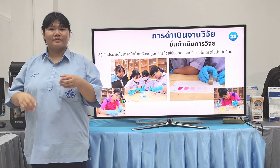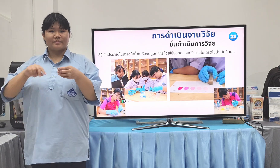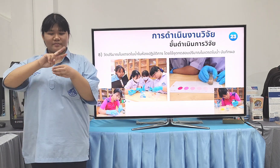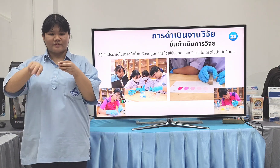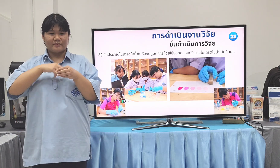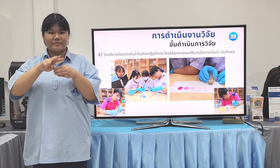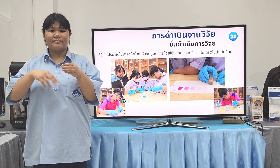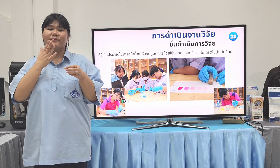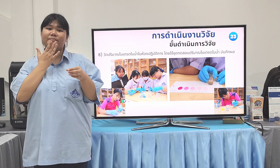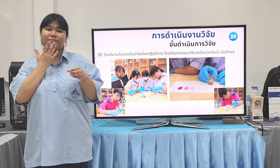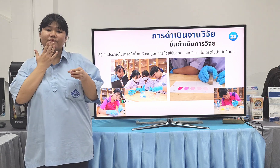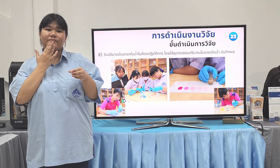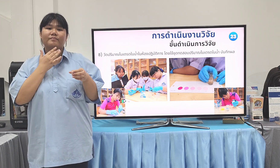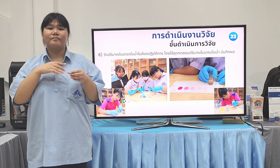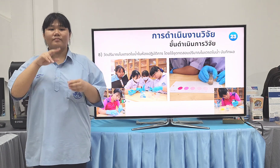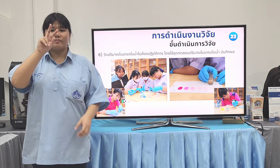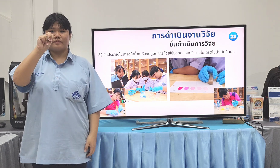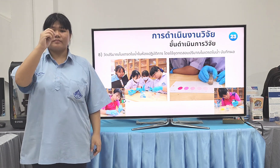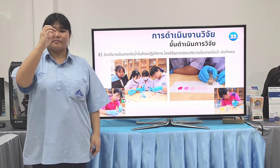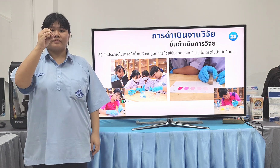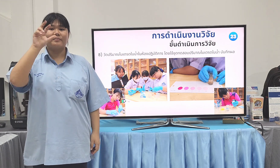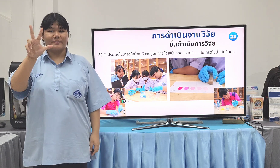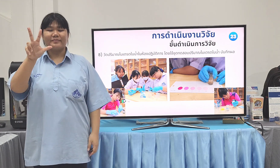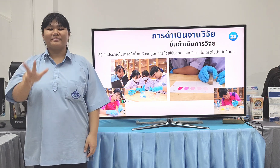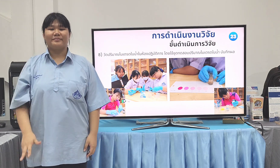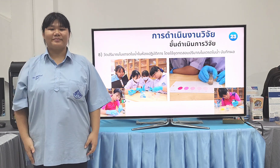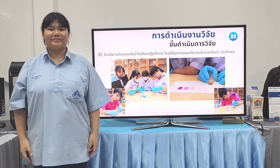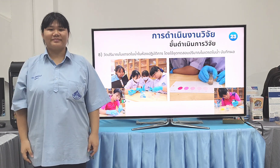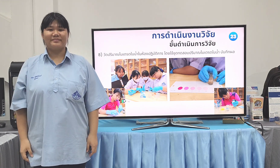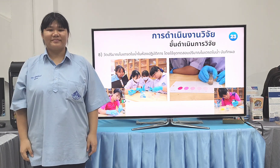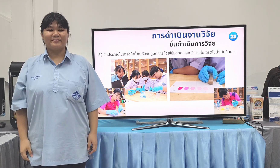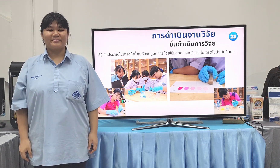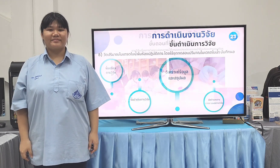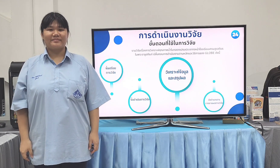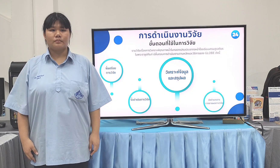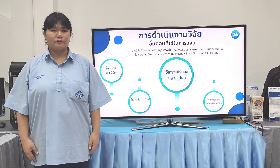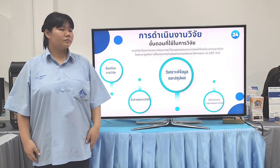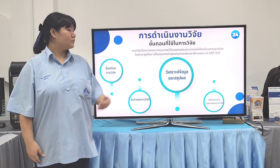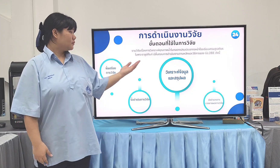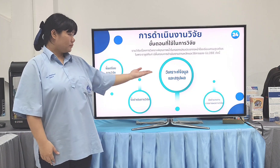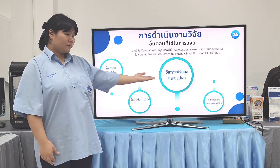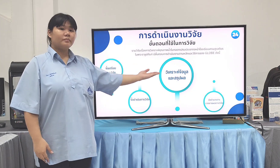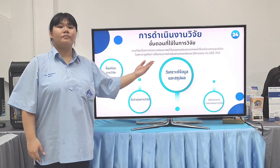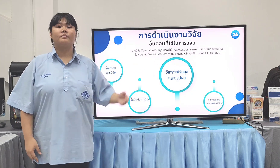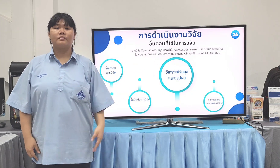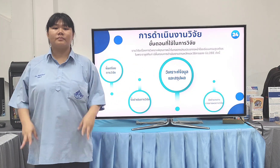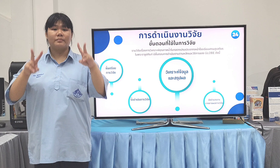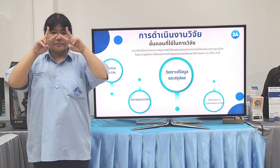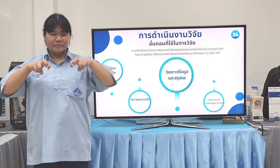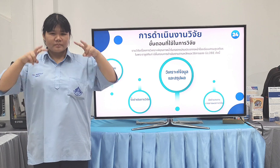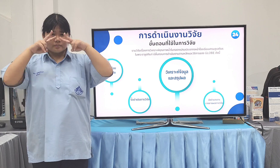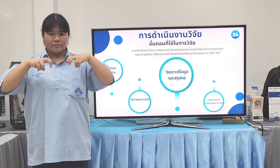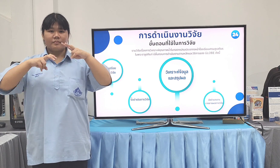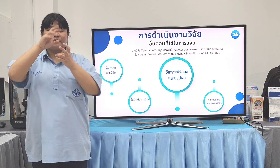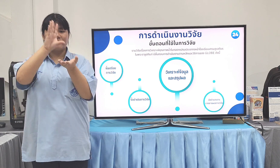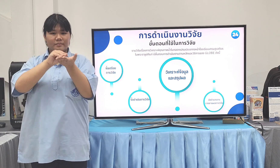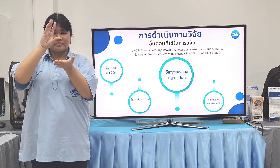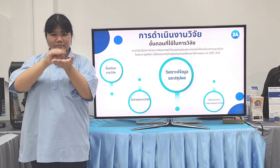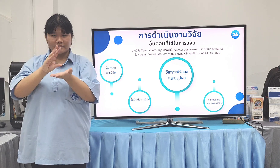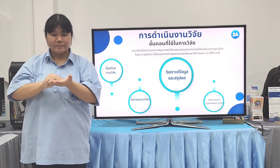และวัดปริมาณไนเตรตในน้ำในห้องปฏิบัติการขั้นตอนต่อไปเป็นการวิเคราะห์ข้อมูลและ